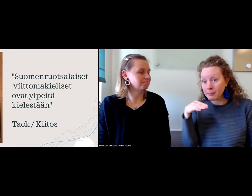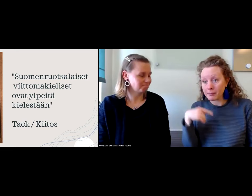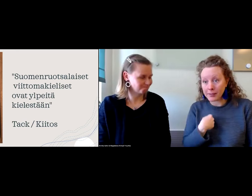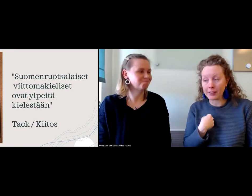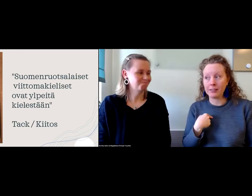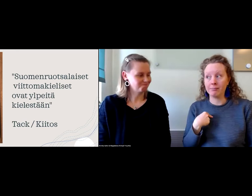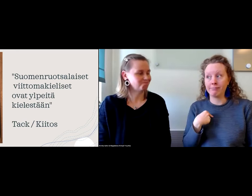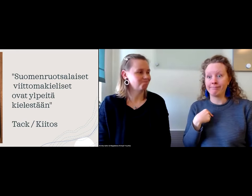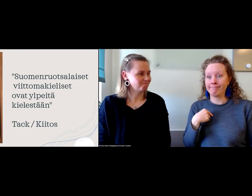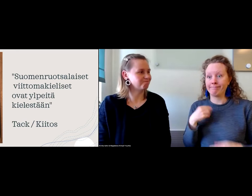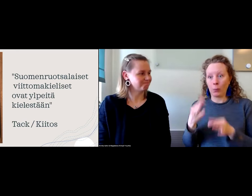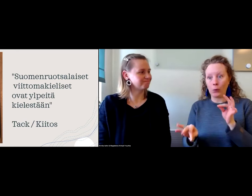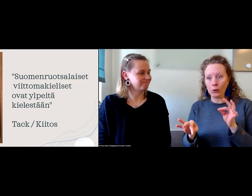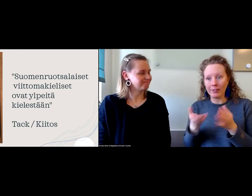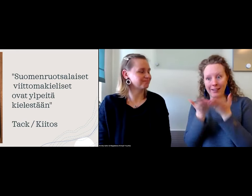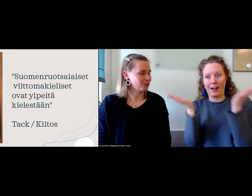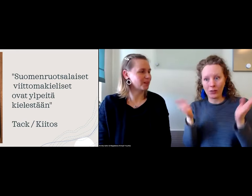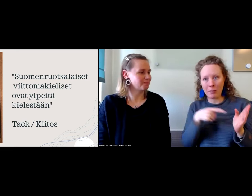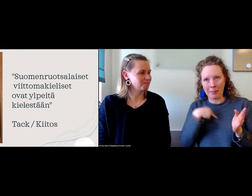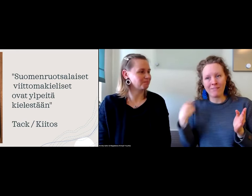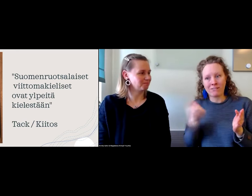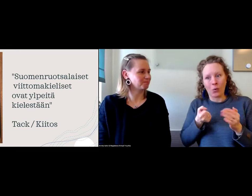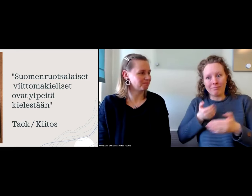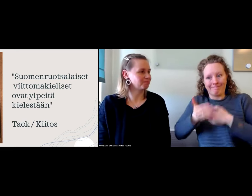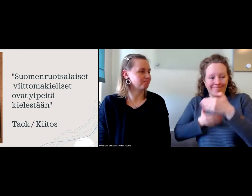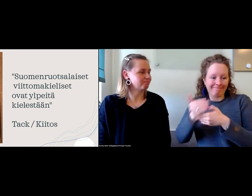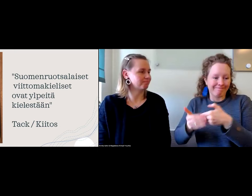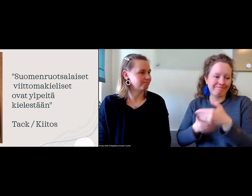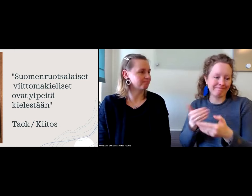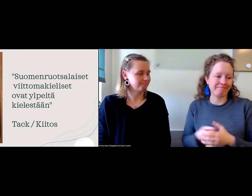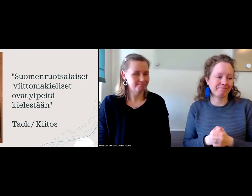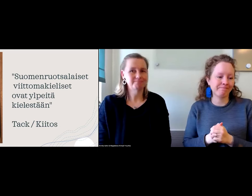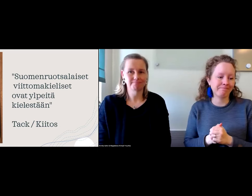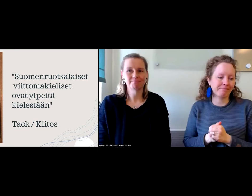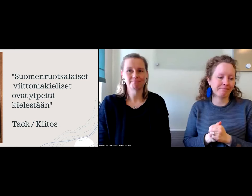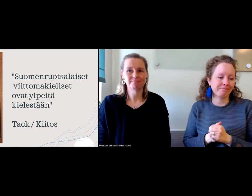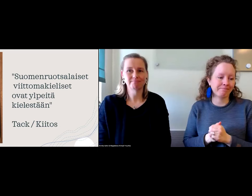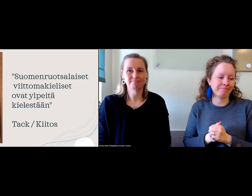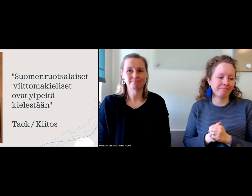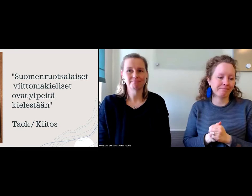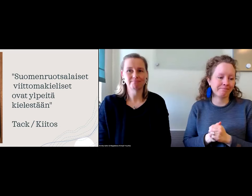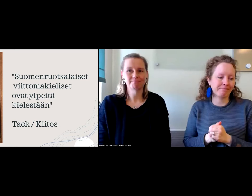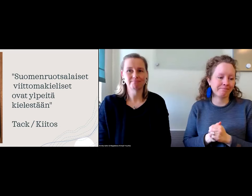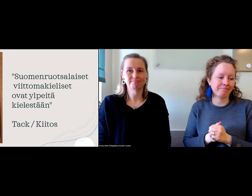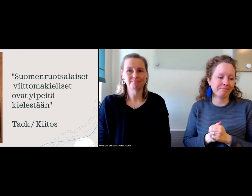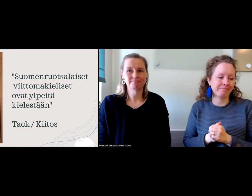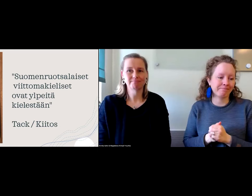heikko. Eli me ollaan ylpeitä siitä, että me voidaan toimia esimerkkinä, tiennäyttäjinä siitä,